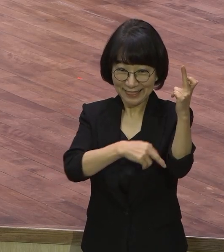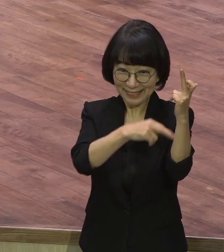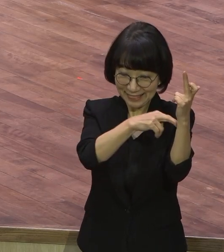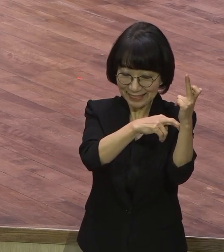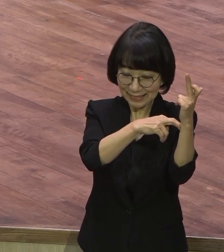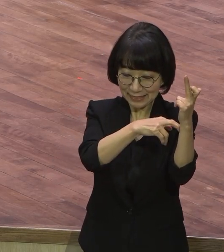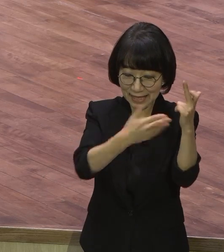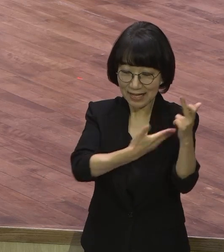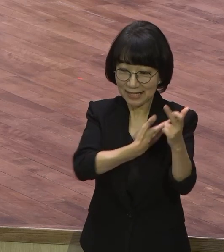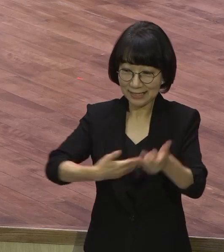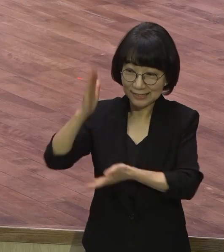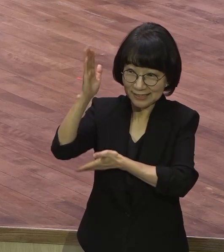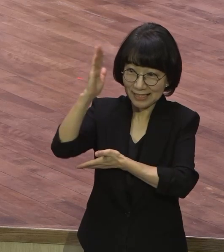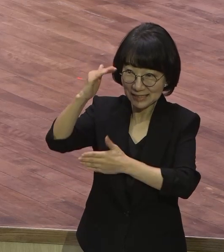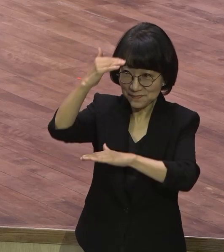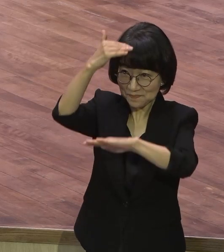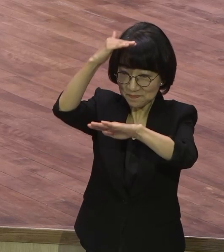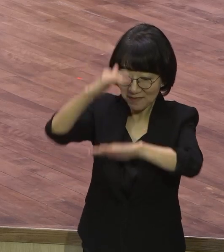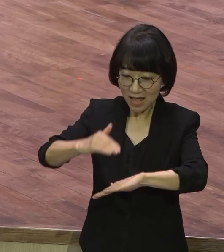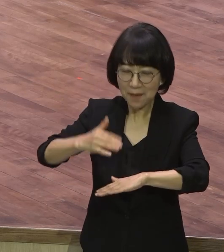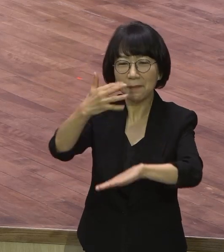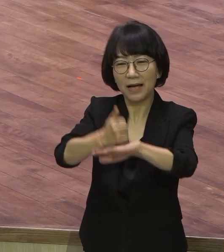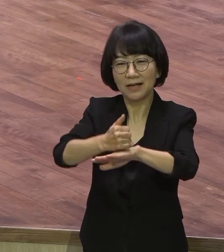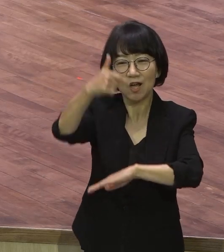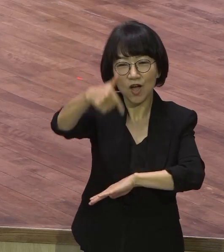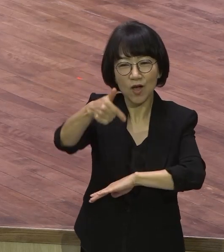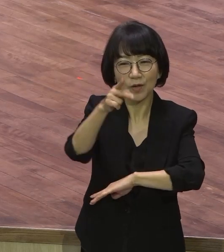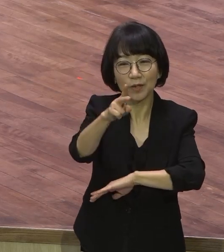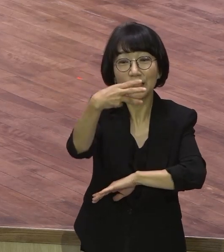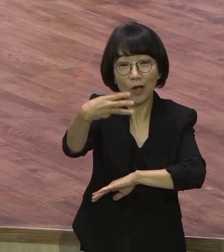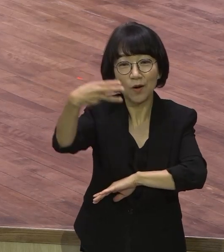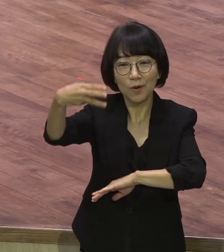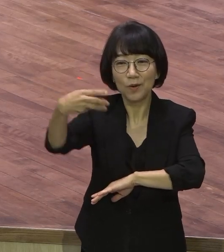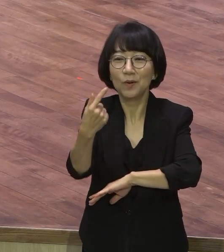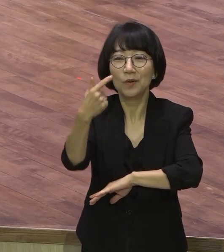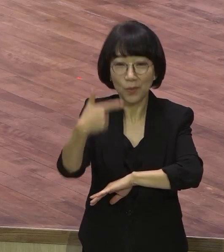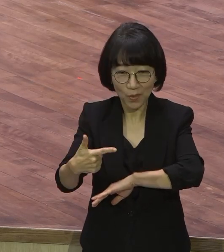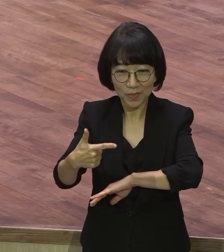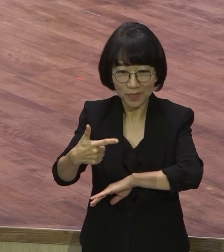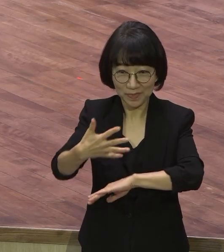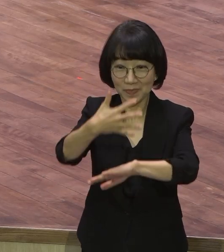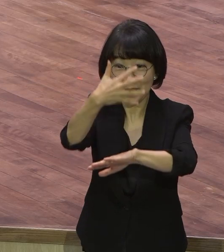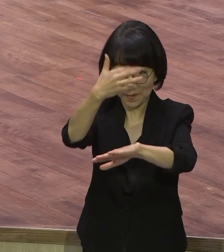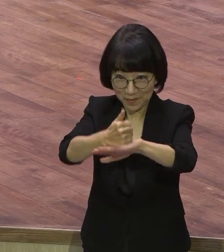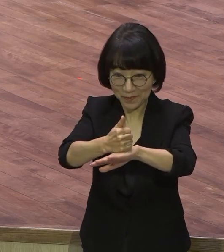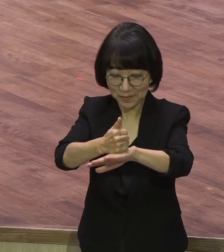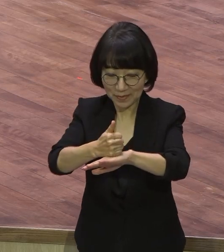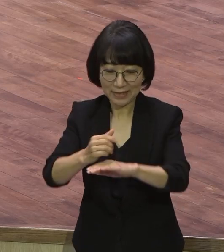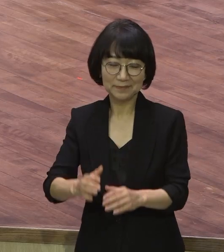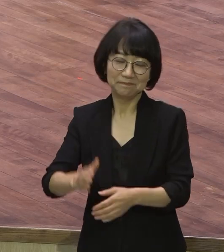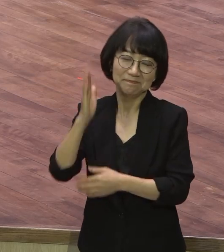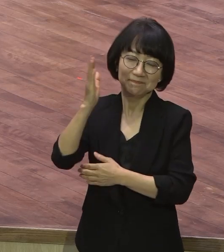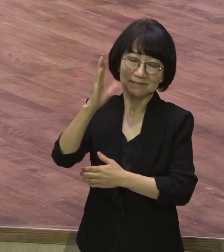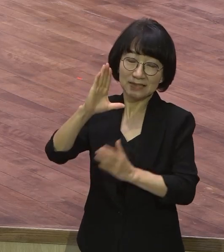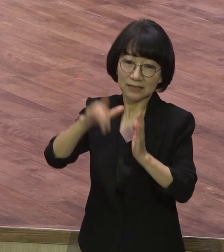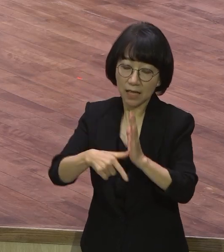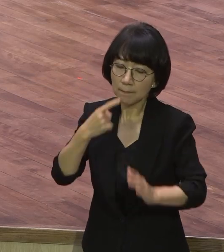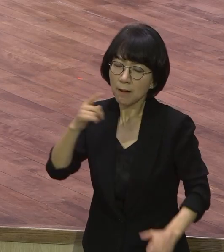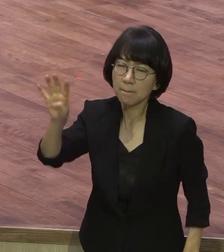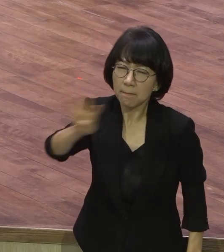결론 부분에 해당됩니다. 예수님께서 결론적으로 결론 맺으면서 반복으로 강조한 것이 뭐냐